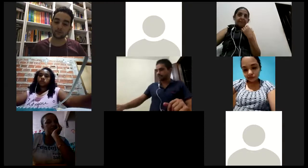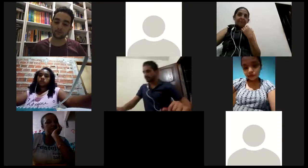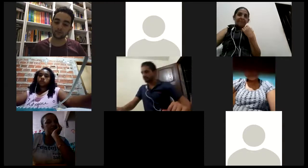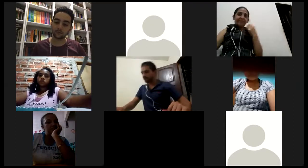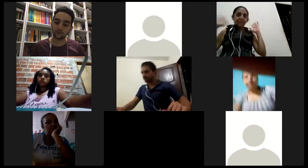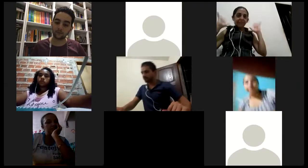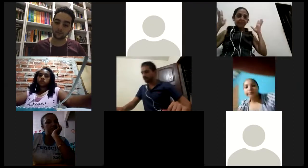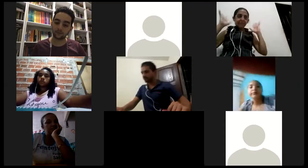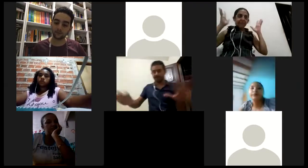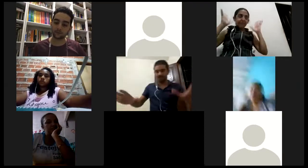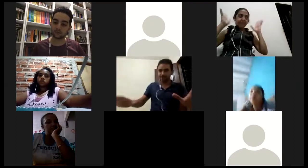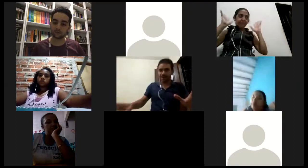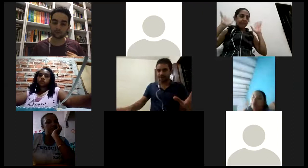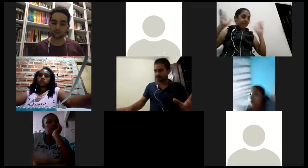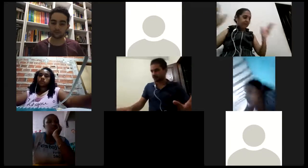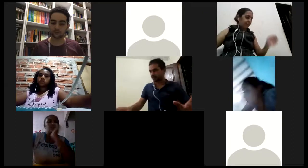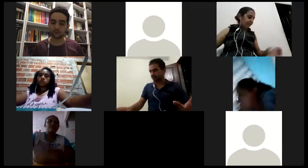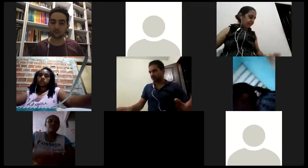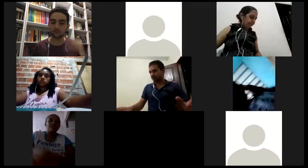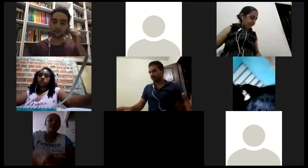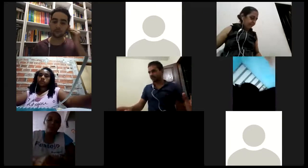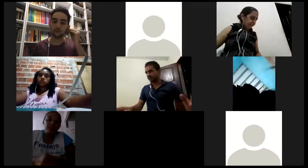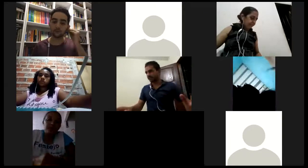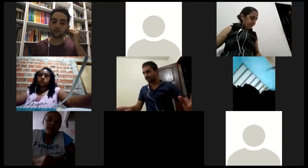porque nós aprendemos aprendemos palavras,